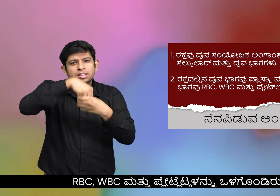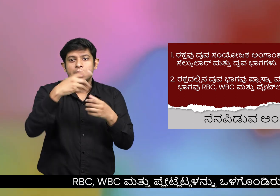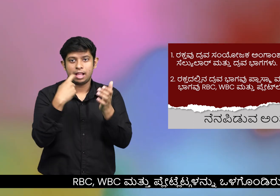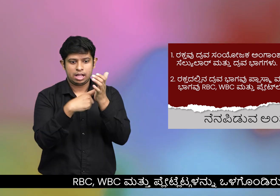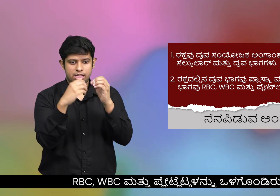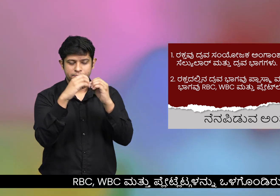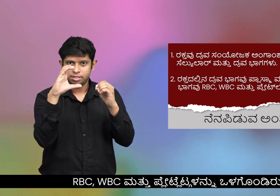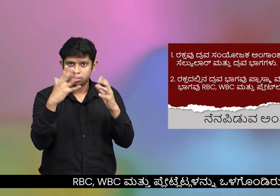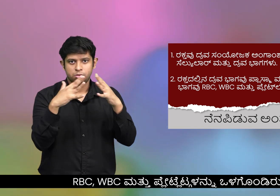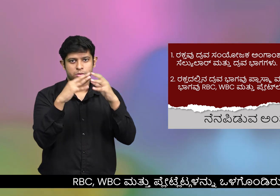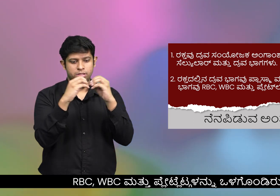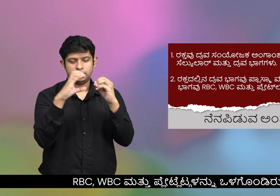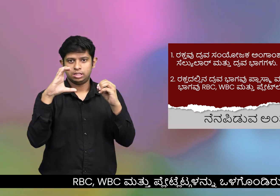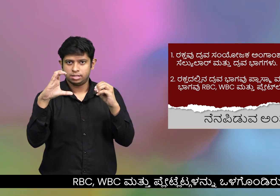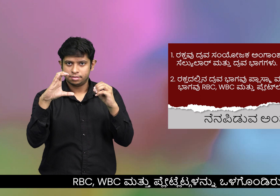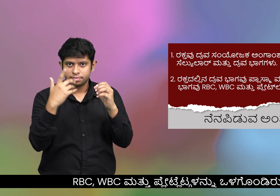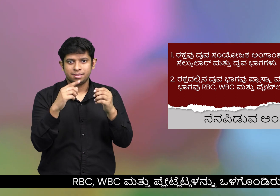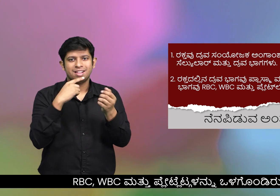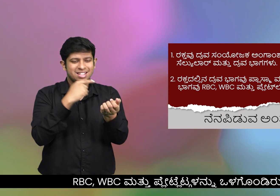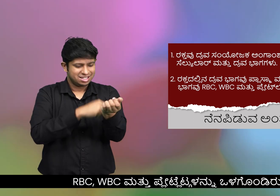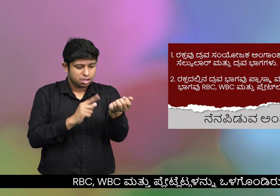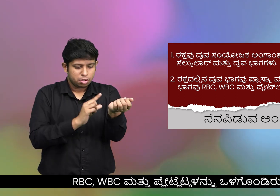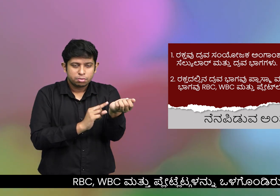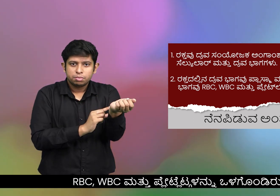ಆರ್ಬಿಸಿ, ಡಬ್ಲ್ಯೂಬಿಸಿ ಮತ್ತು ಪ್ಲೇಟ್ಲೆಟ್ಗಳನ್ನು ಒಳಗೊಂಡಿರುತ್ತದೆ.